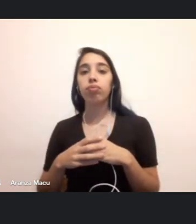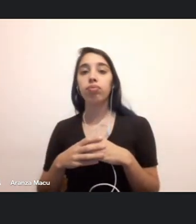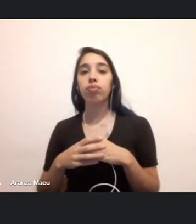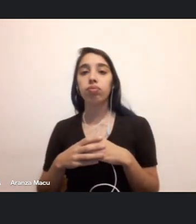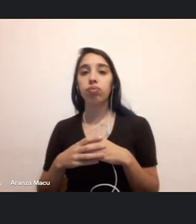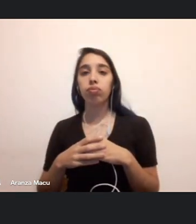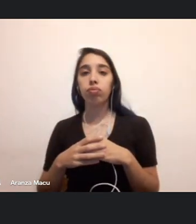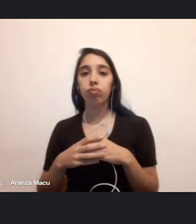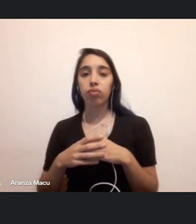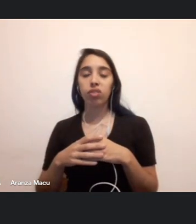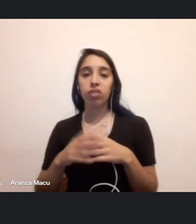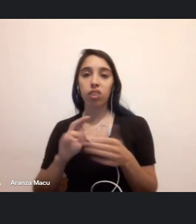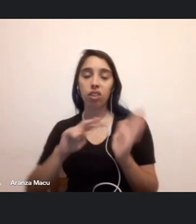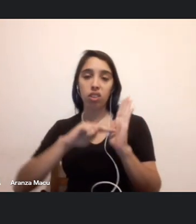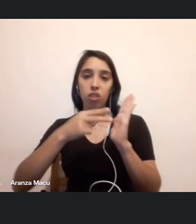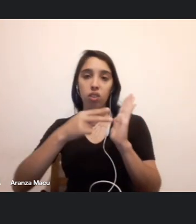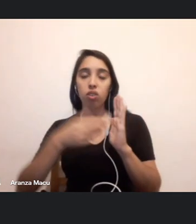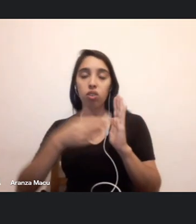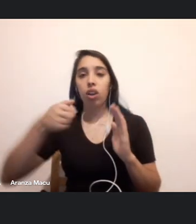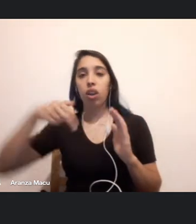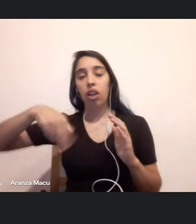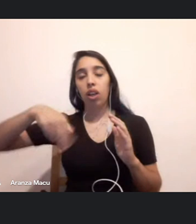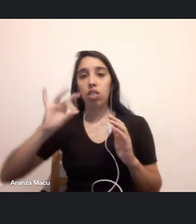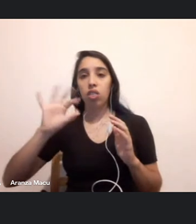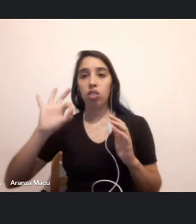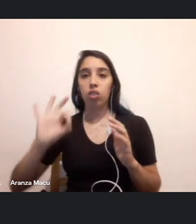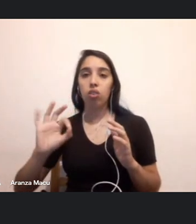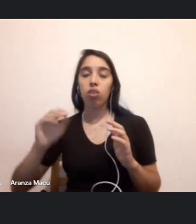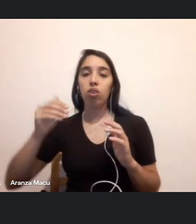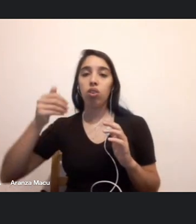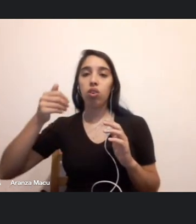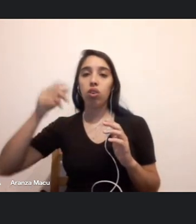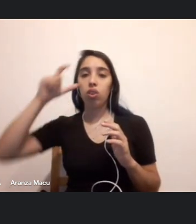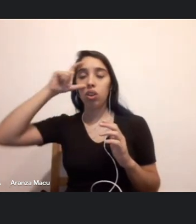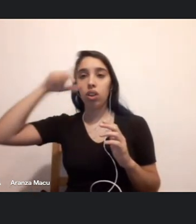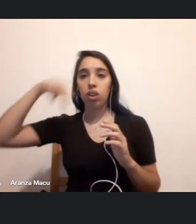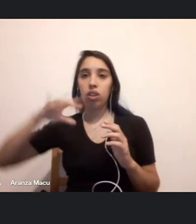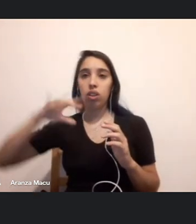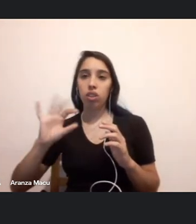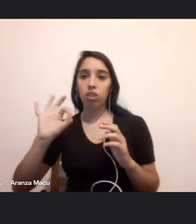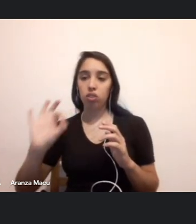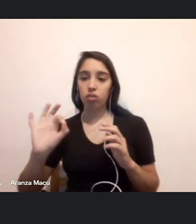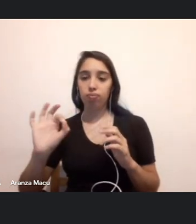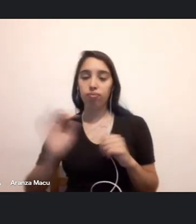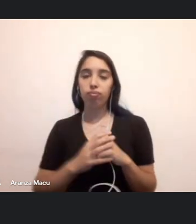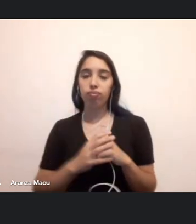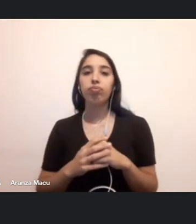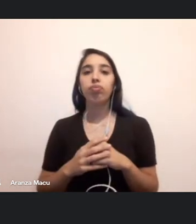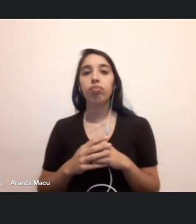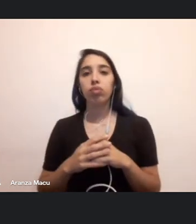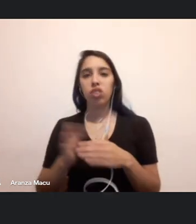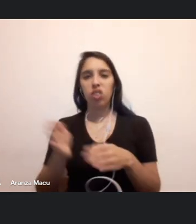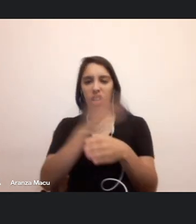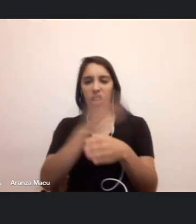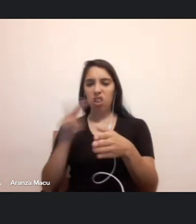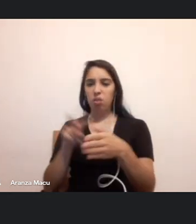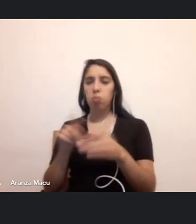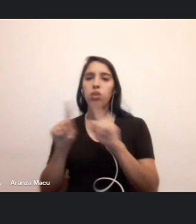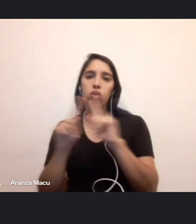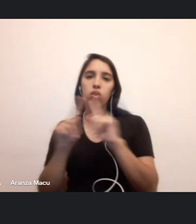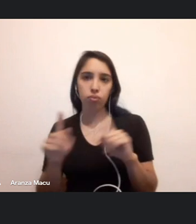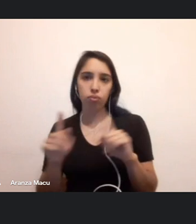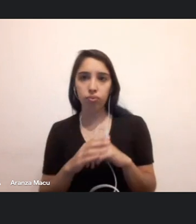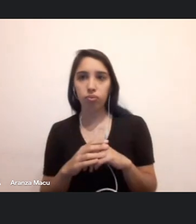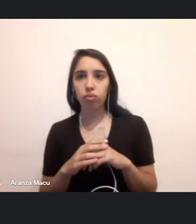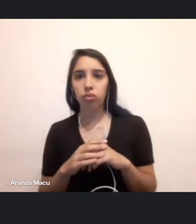Y estos últimos casos son todos los que aparecen, pero estos no los hemos visto, ¿sí? Entonces, vamos a resaltar cuáles